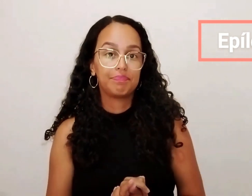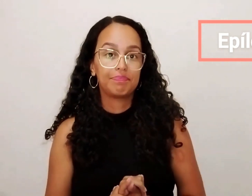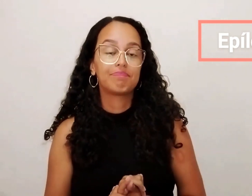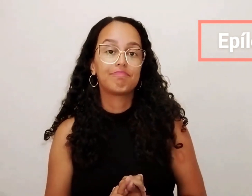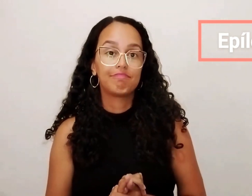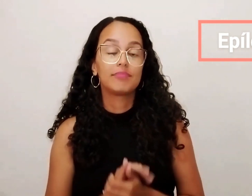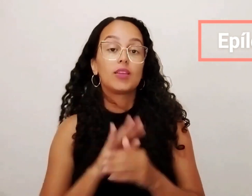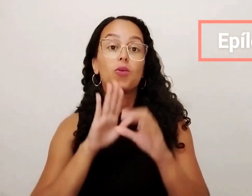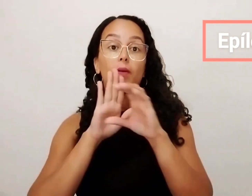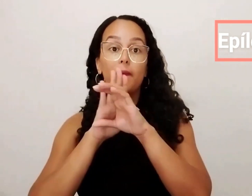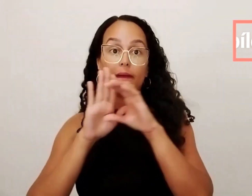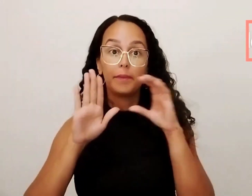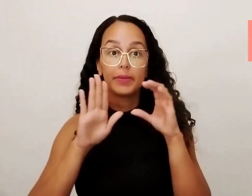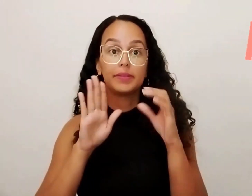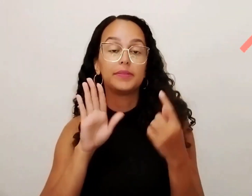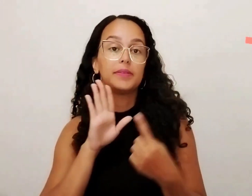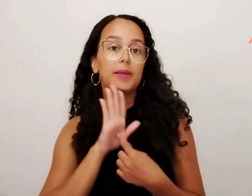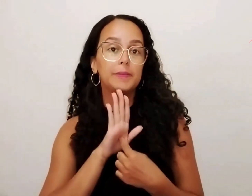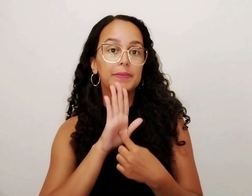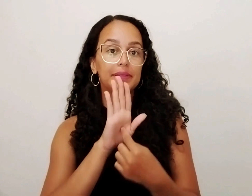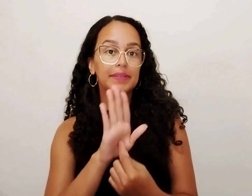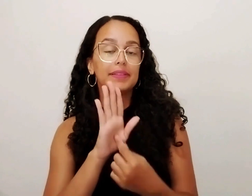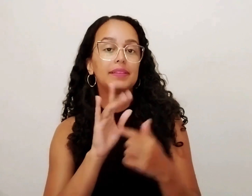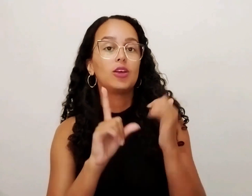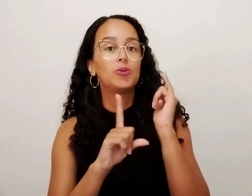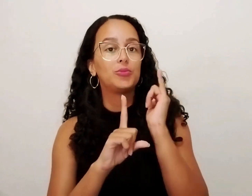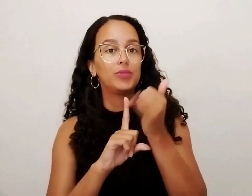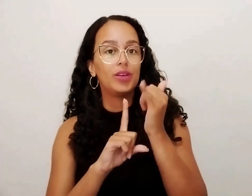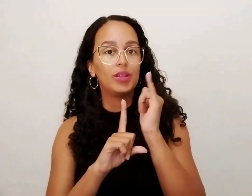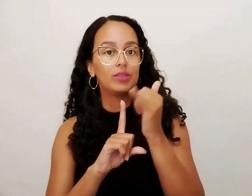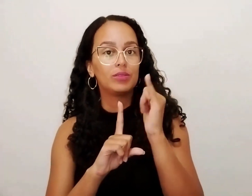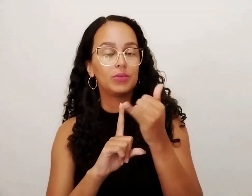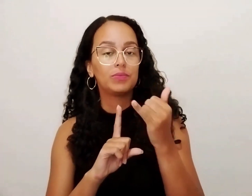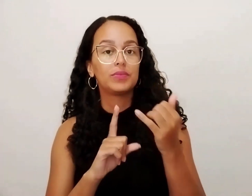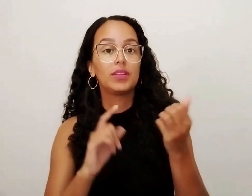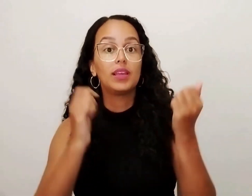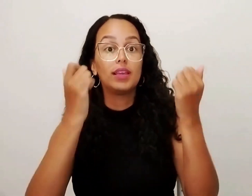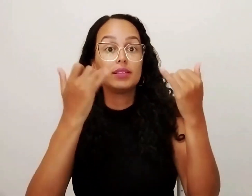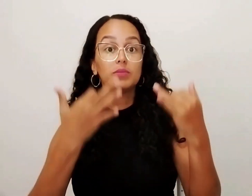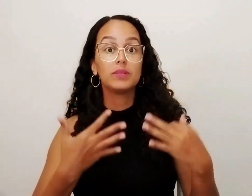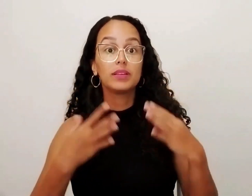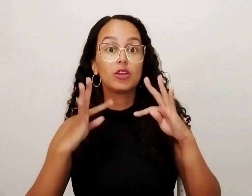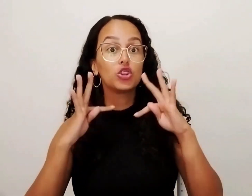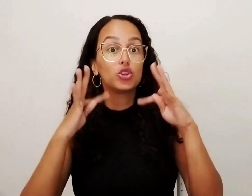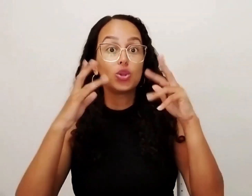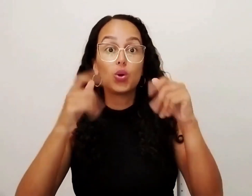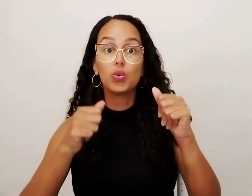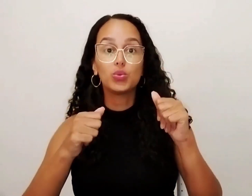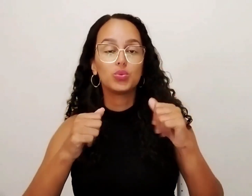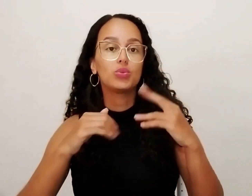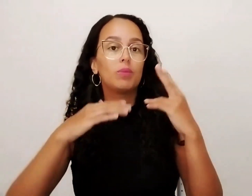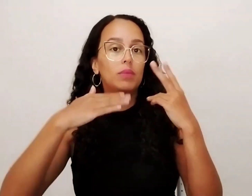mortos e que ele tomou conhecimento da mesma por meio de um pássaro.